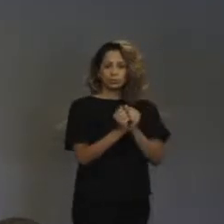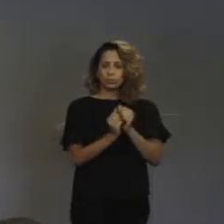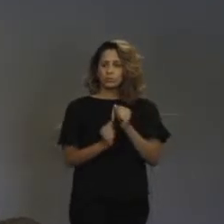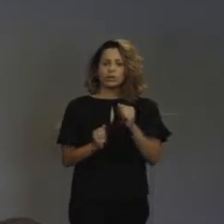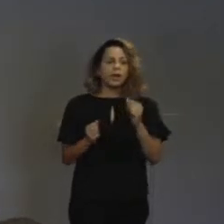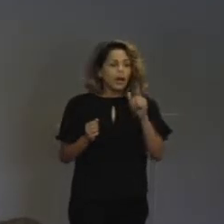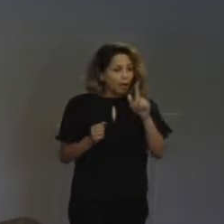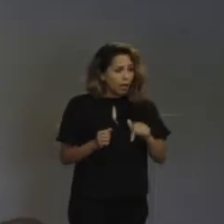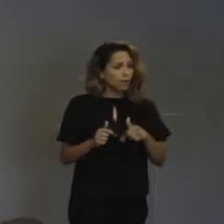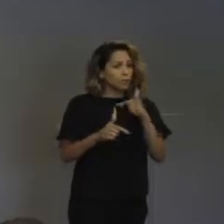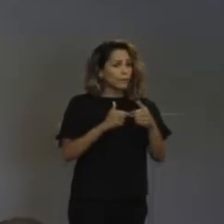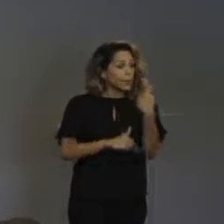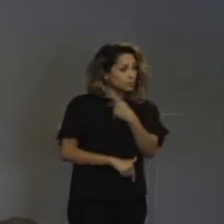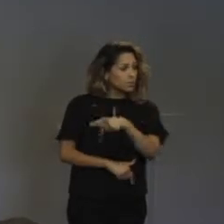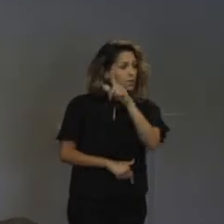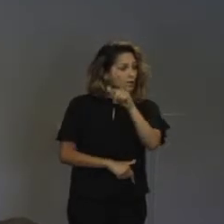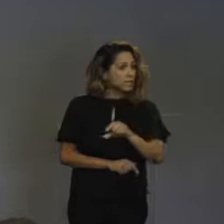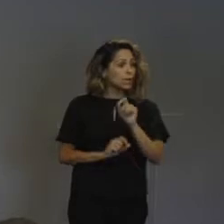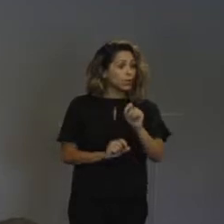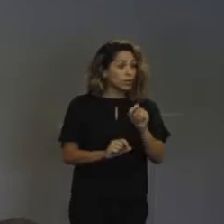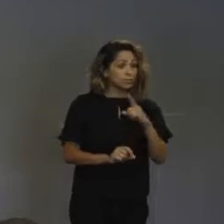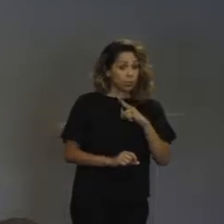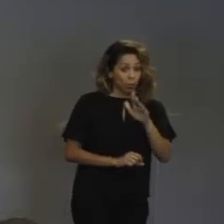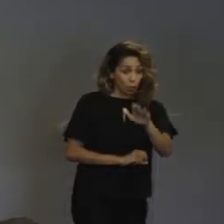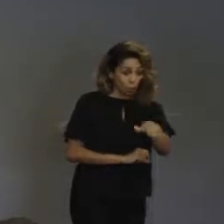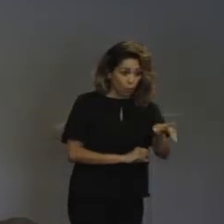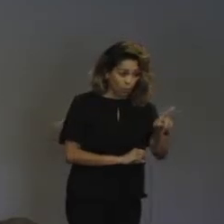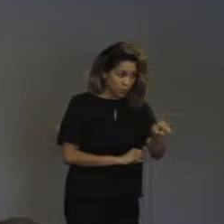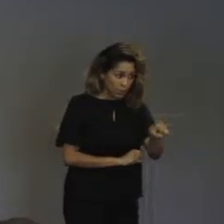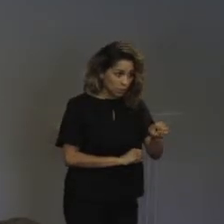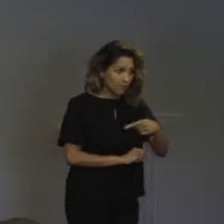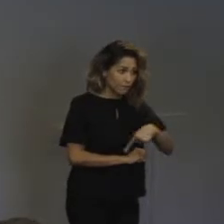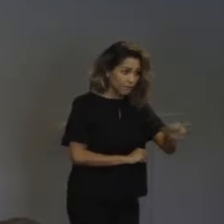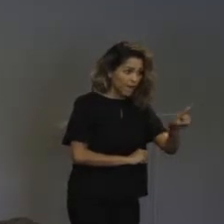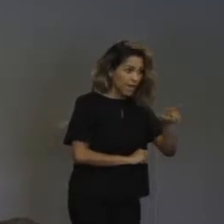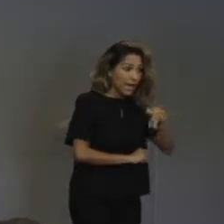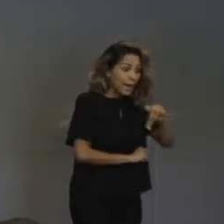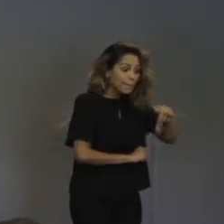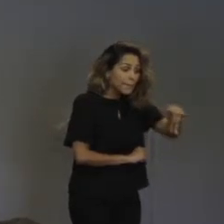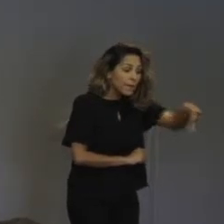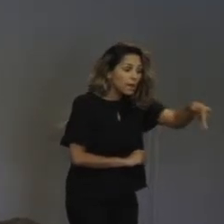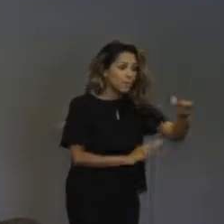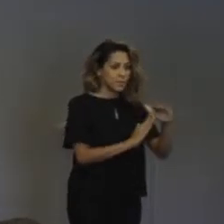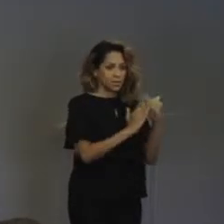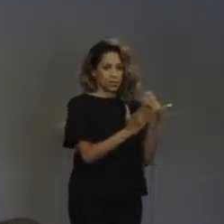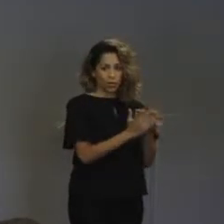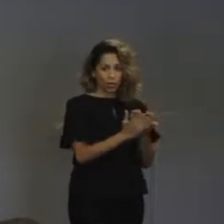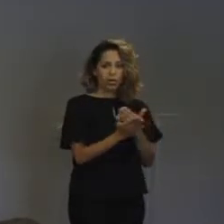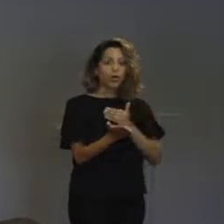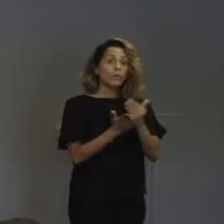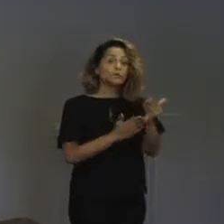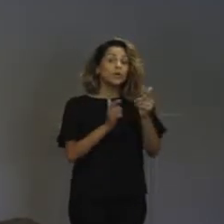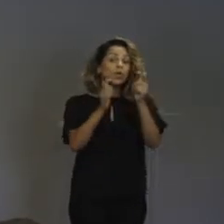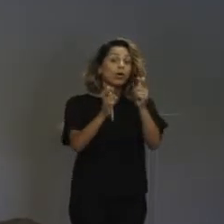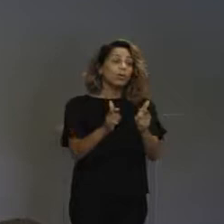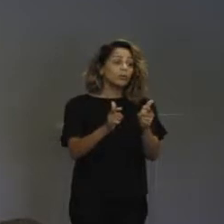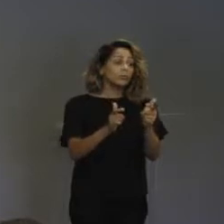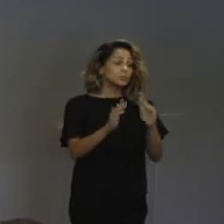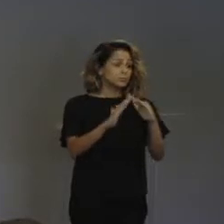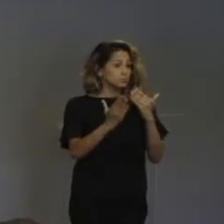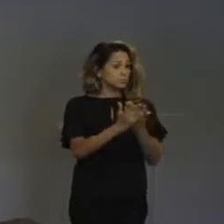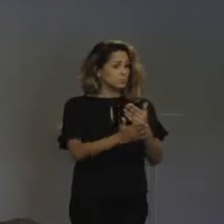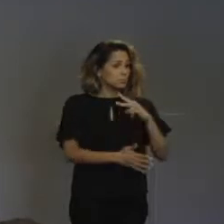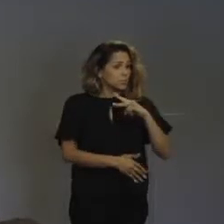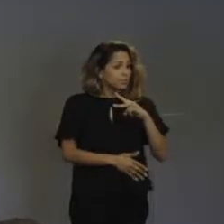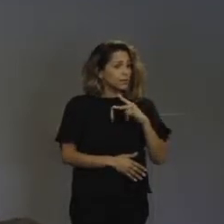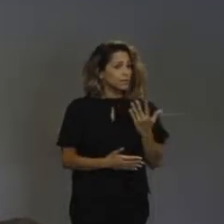crianças andarem em conjunto, dividir as responsabilidades dos pais, das mães, e eles começaram em escola privada. E quando eu as